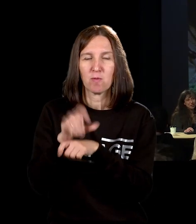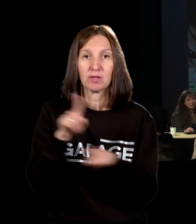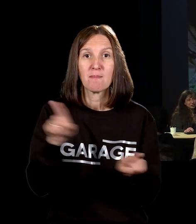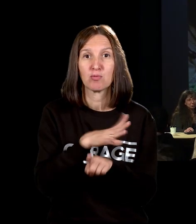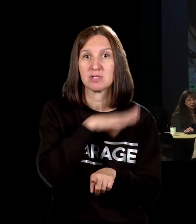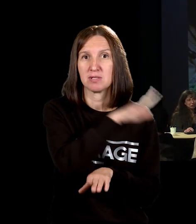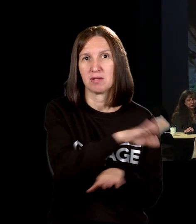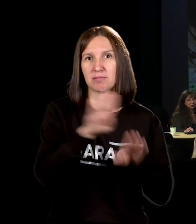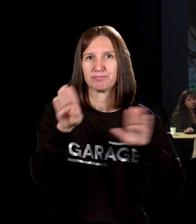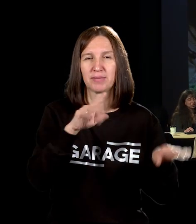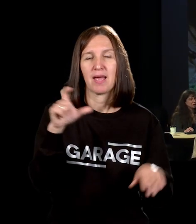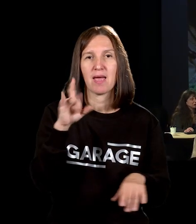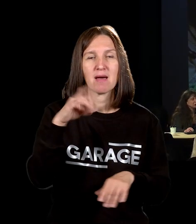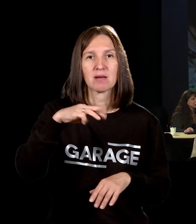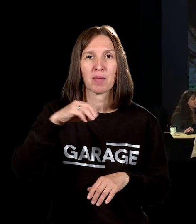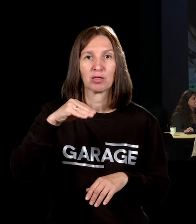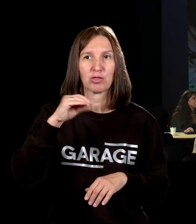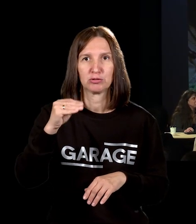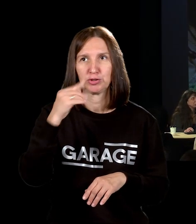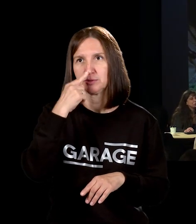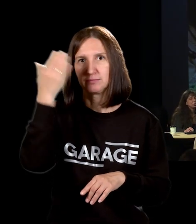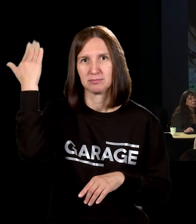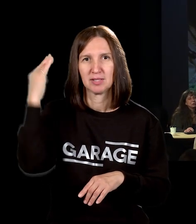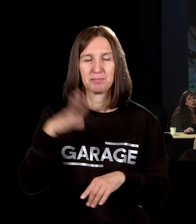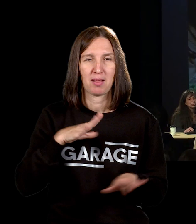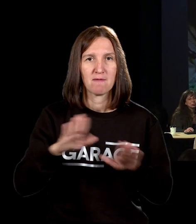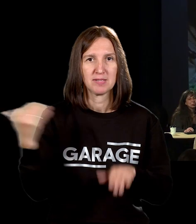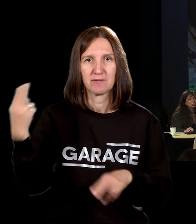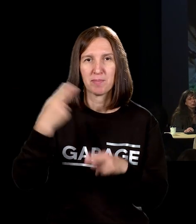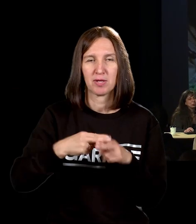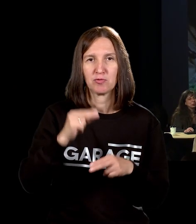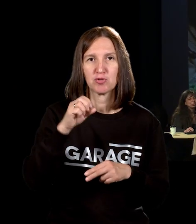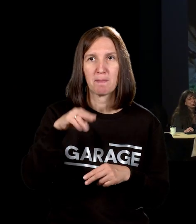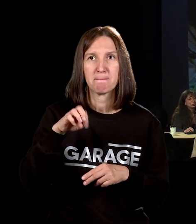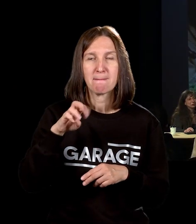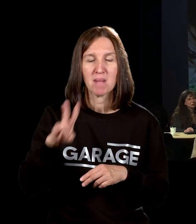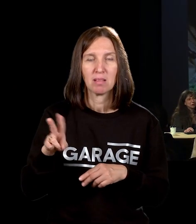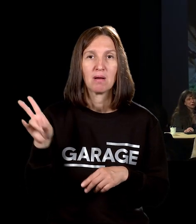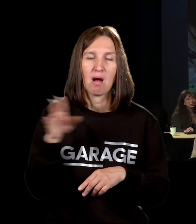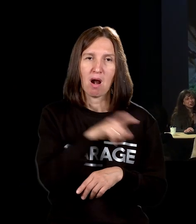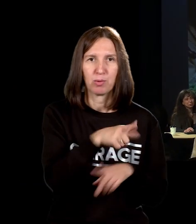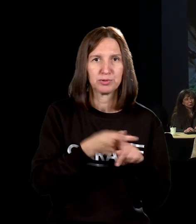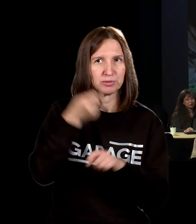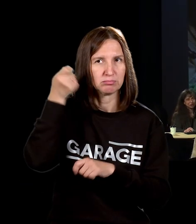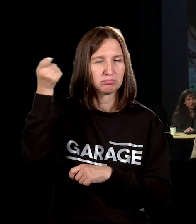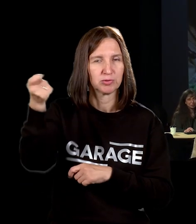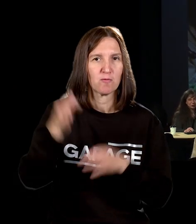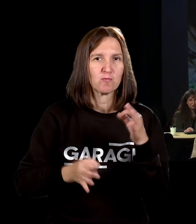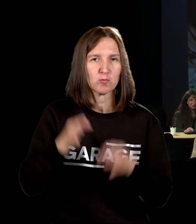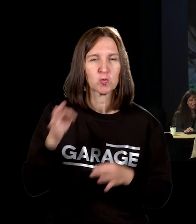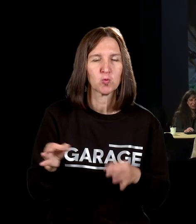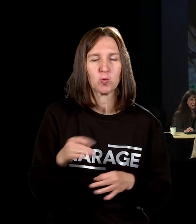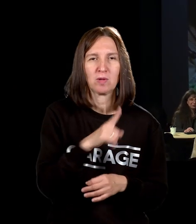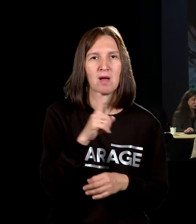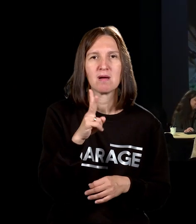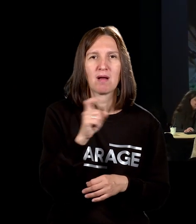Эрмитажа, где была выставка несколько лет назад, была выставка братьев Чепменов, на которую подали в суд, как водятся казаки, как водятся за